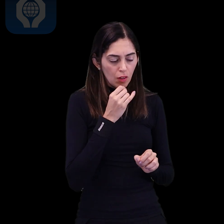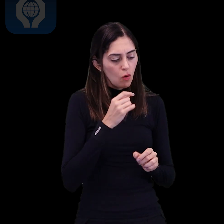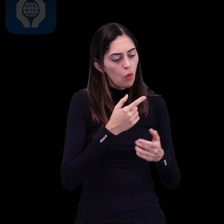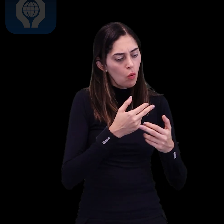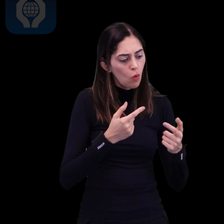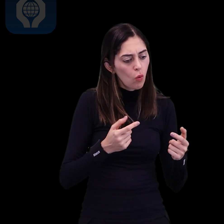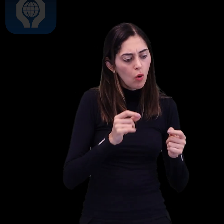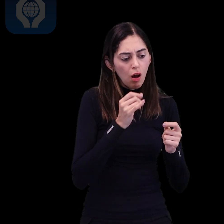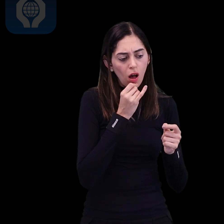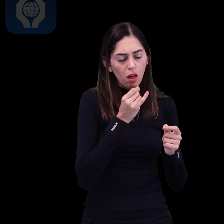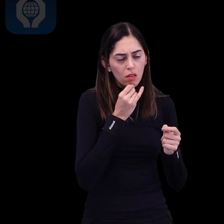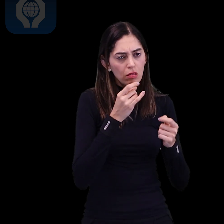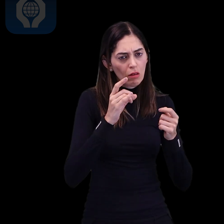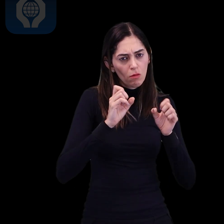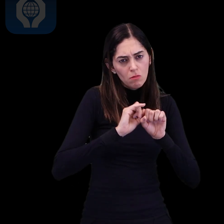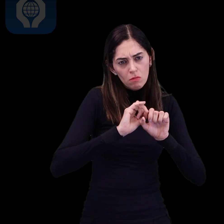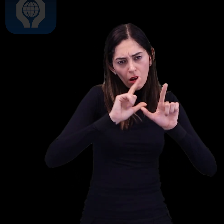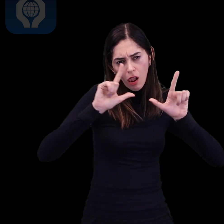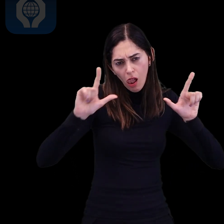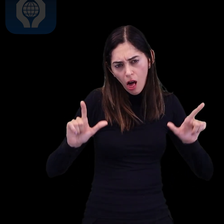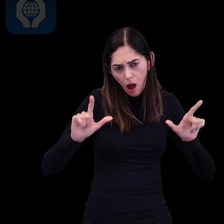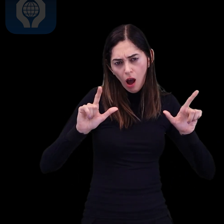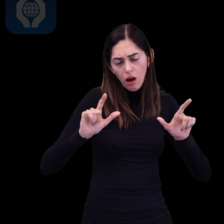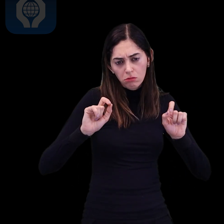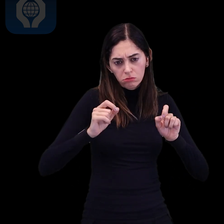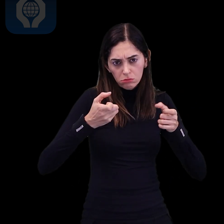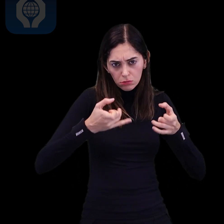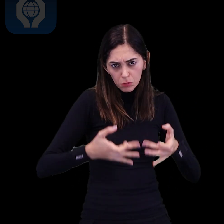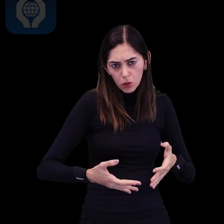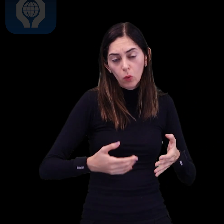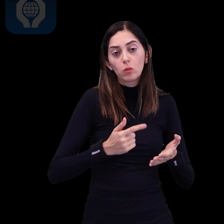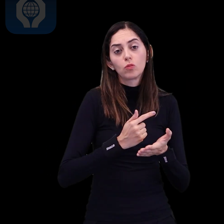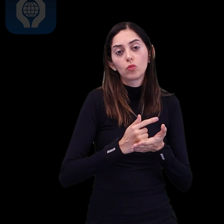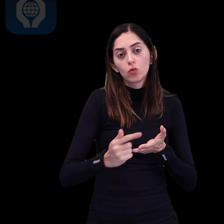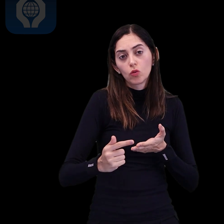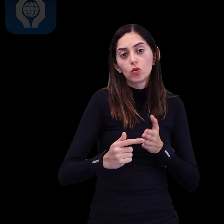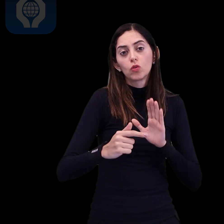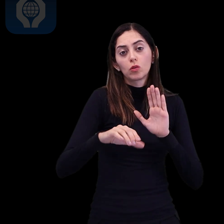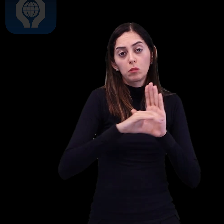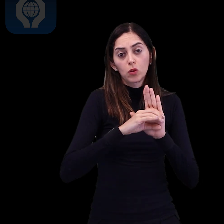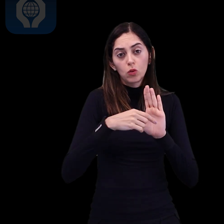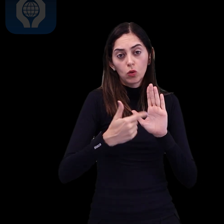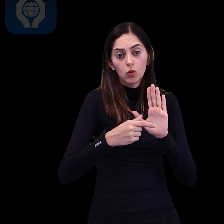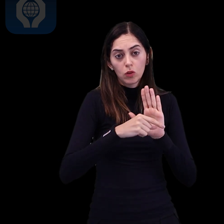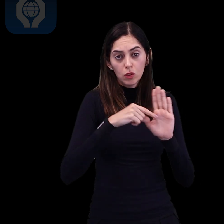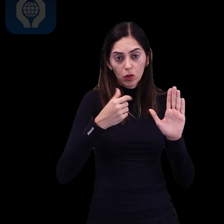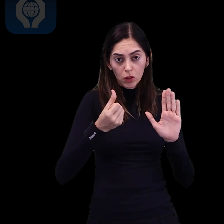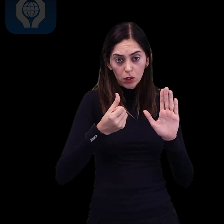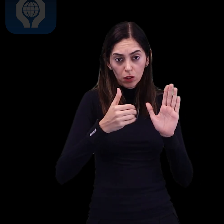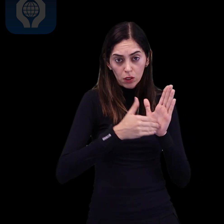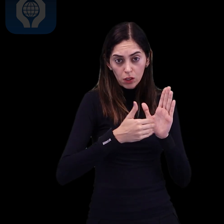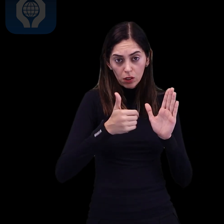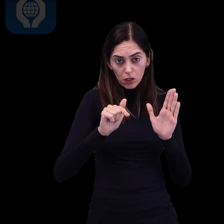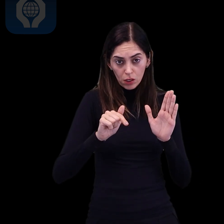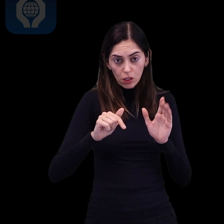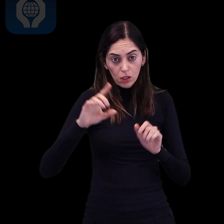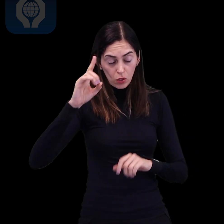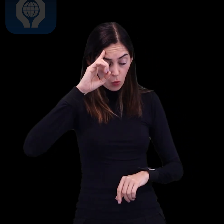fazer e o que aconteceria se desobedecesse. Gênesis 2, 16, 17 nos diz: E ordenou o Senhor Deus ao